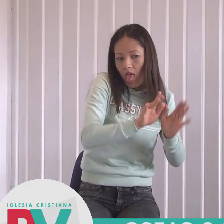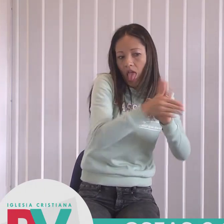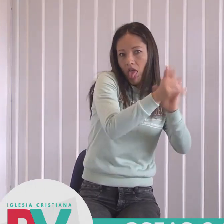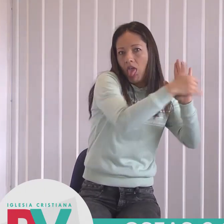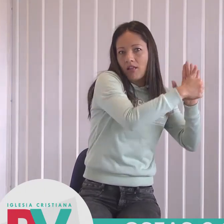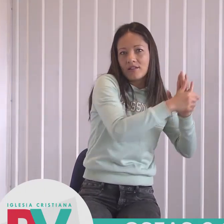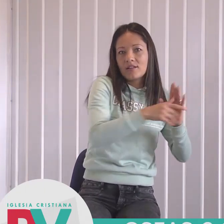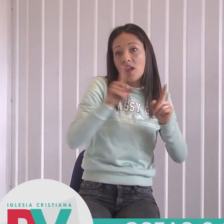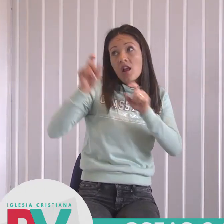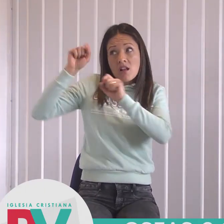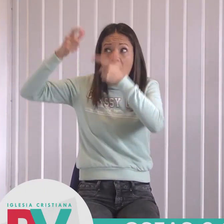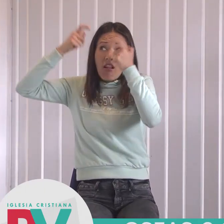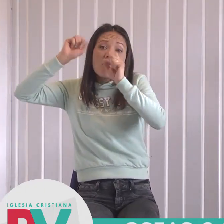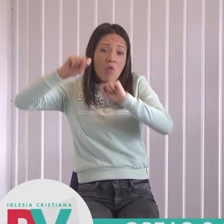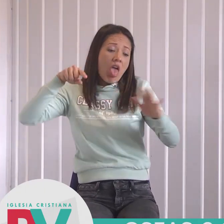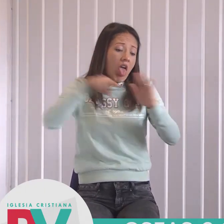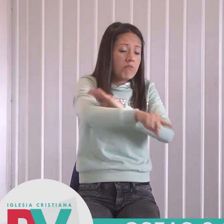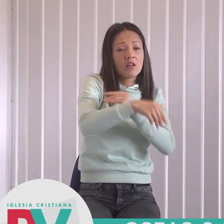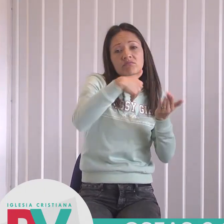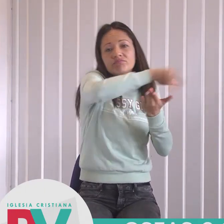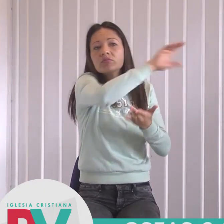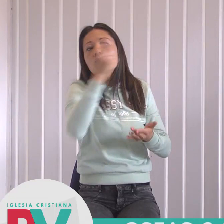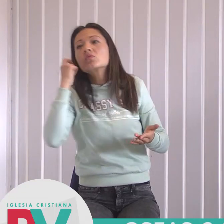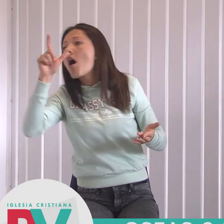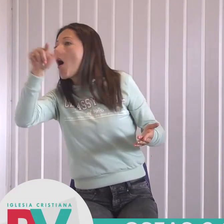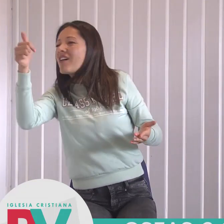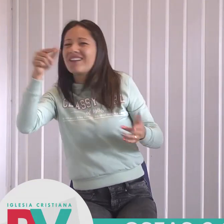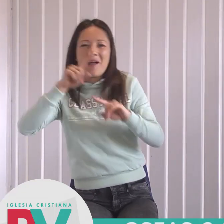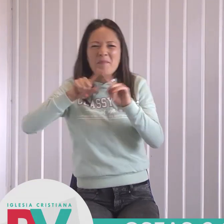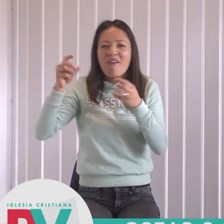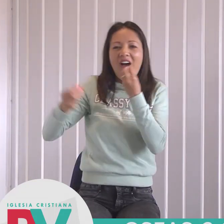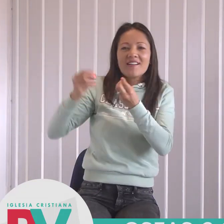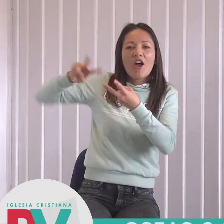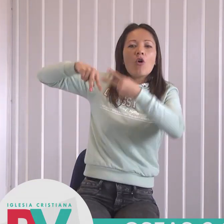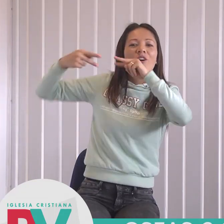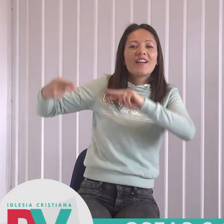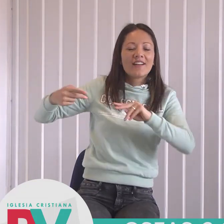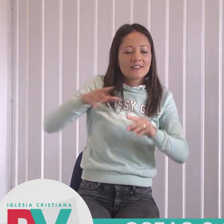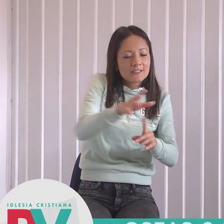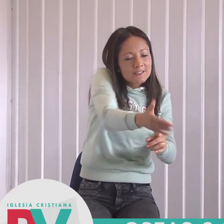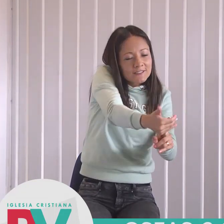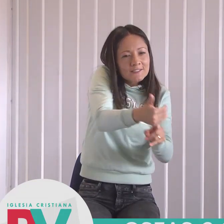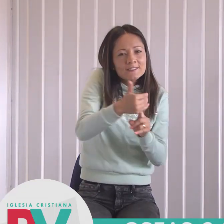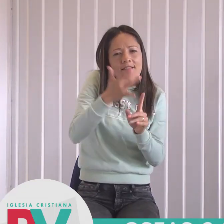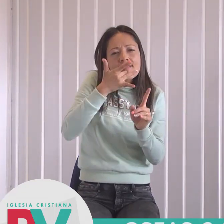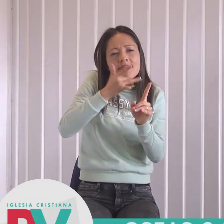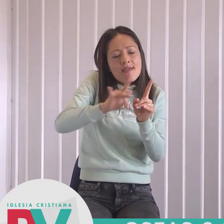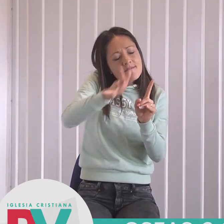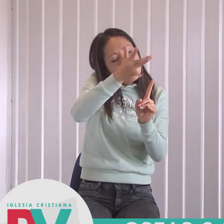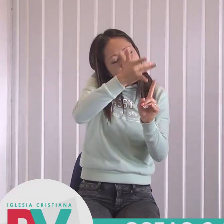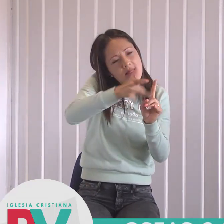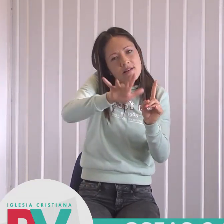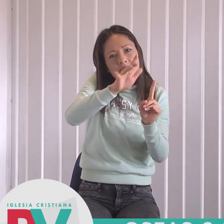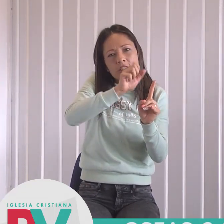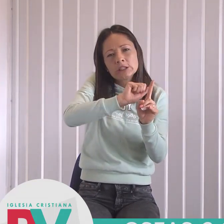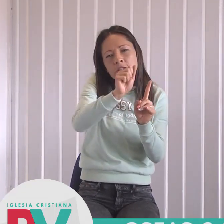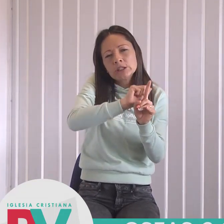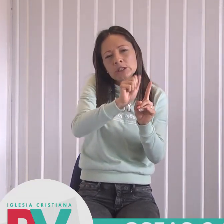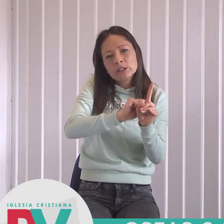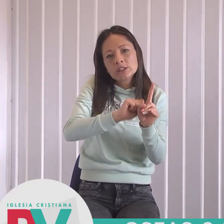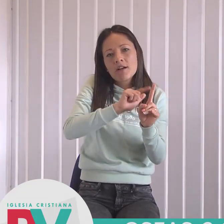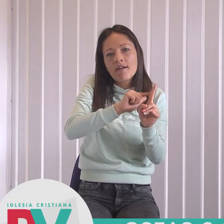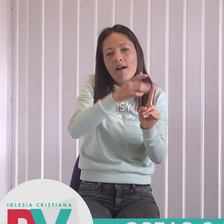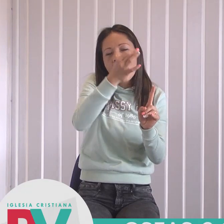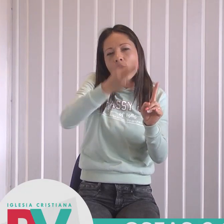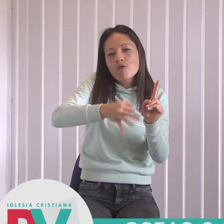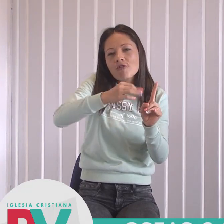rey podría desecharla y colocar a otra. Pero ¿qué quiere hacer? Lavarla, limpiarla. Y